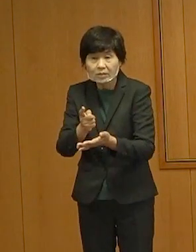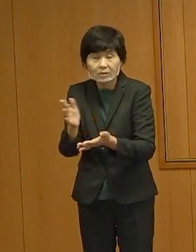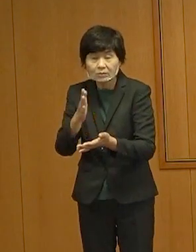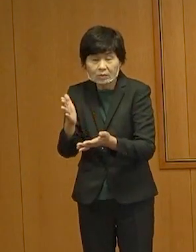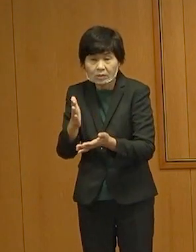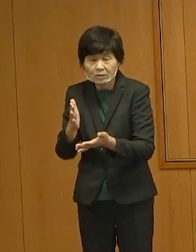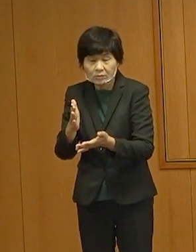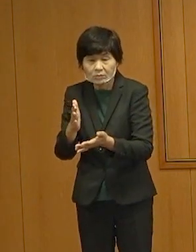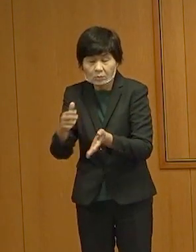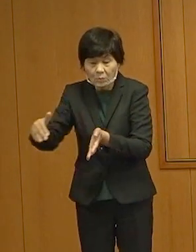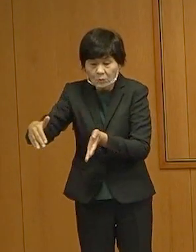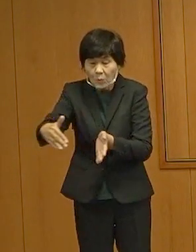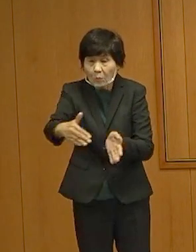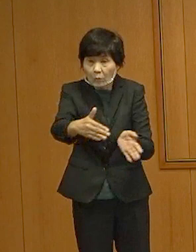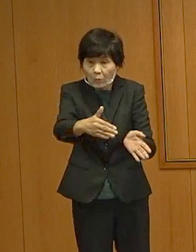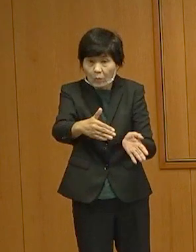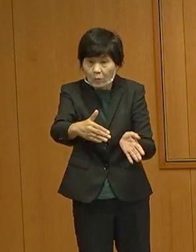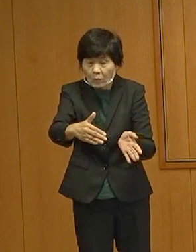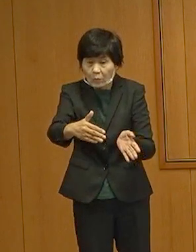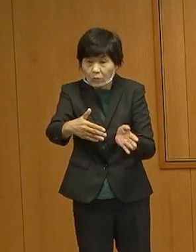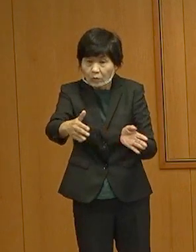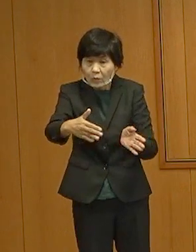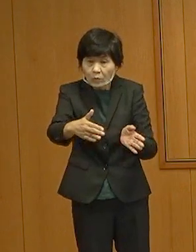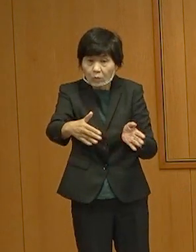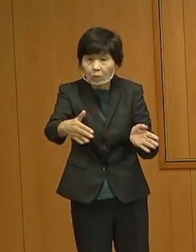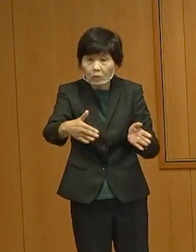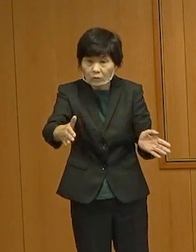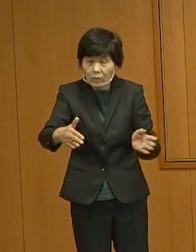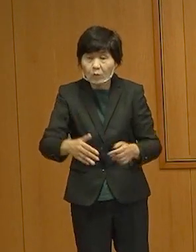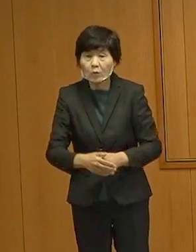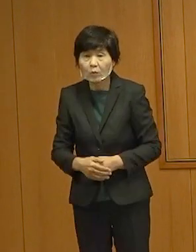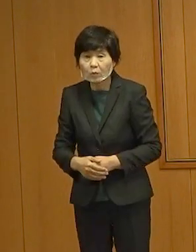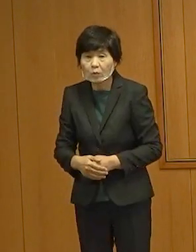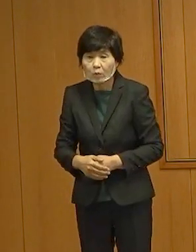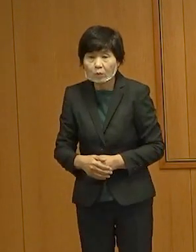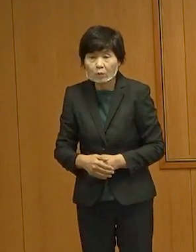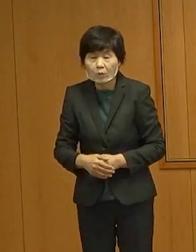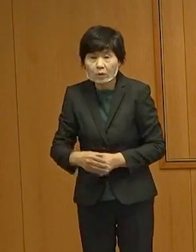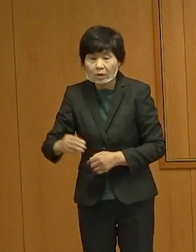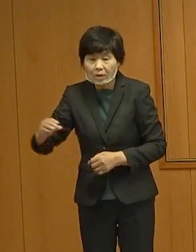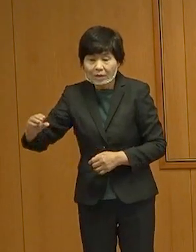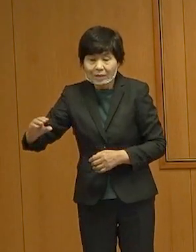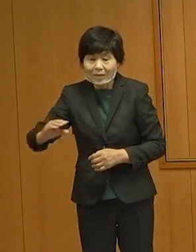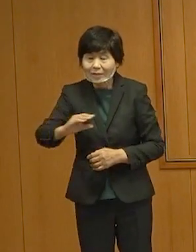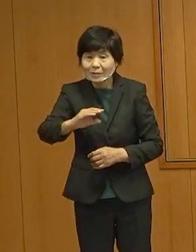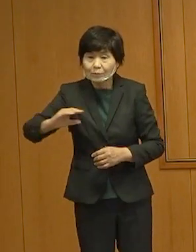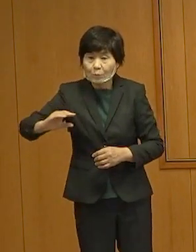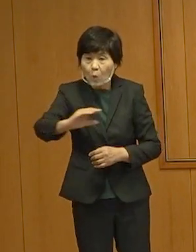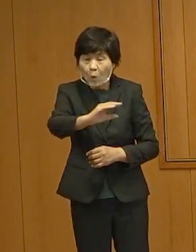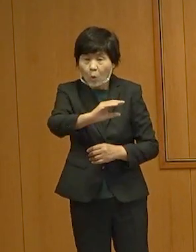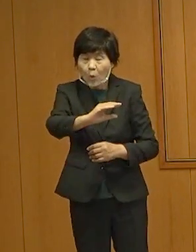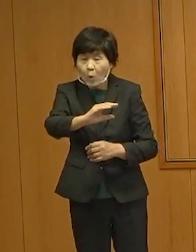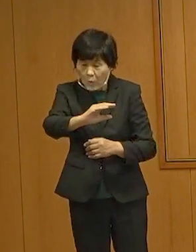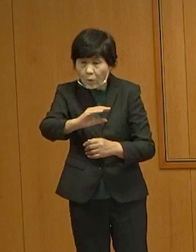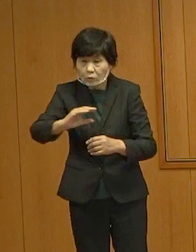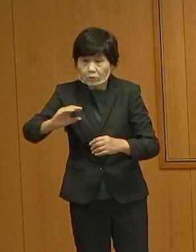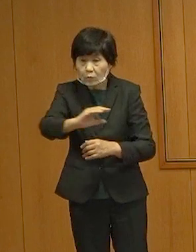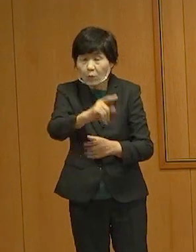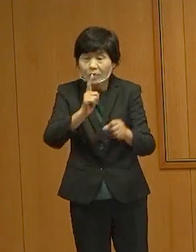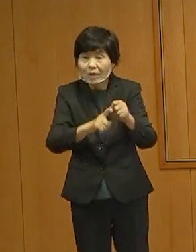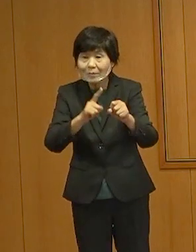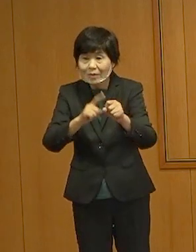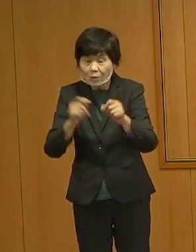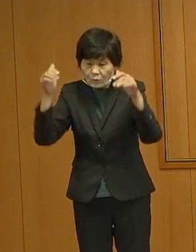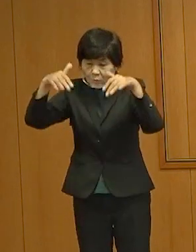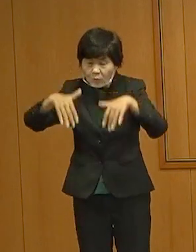ね、エッチ工を入れながら、片側通行のための、土砂崩壊の防止策を